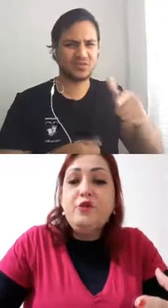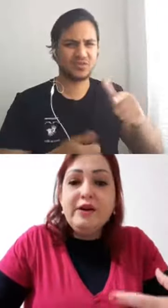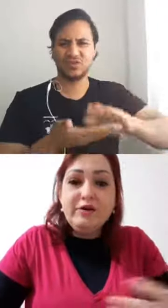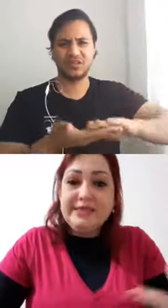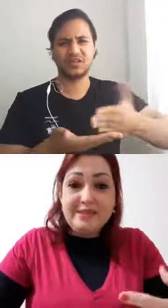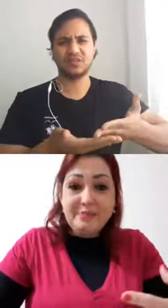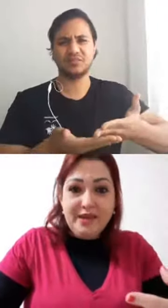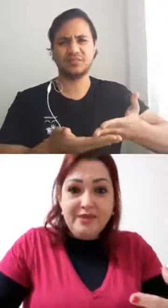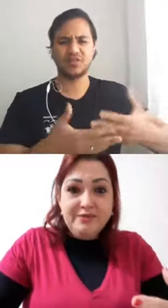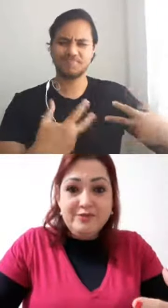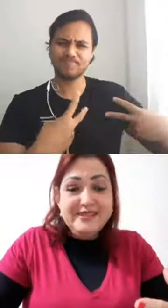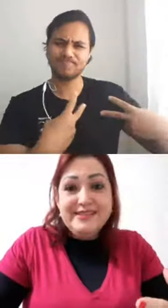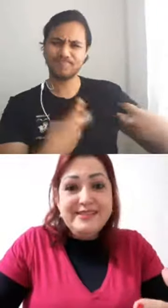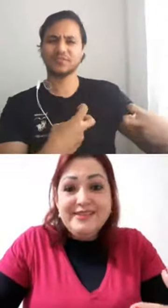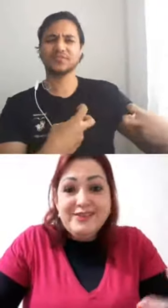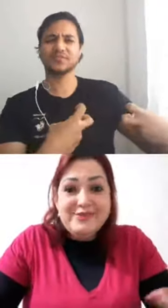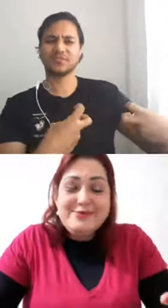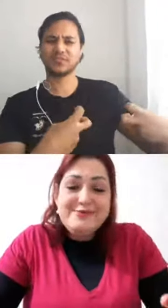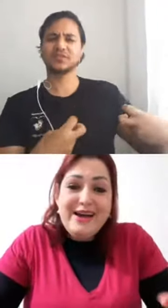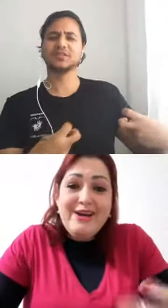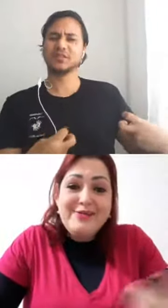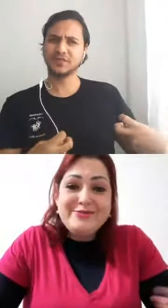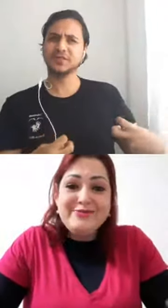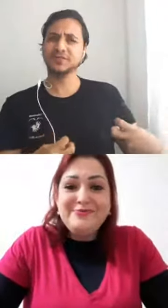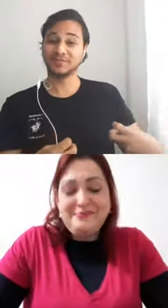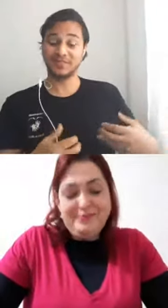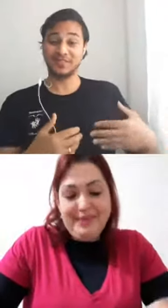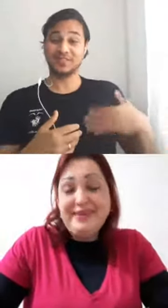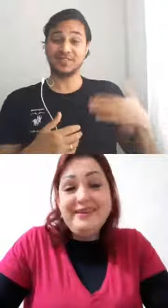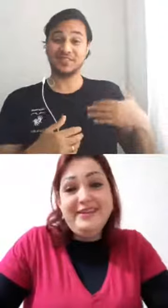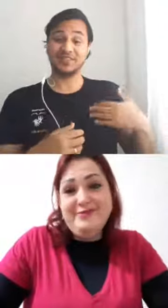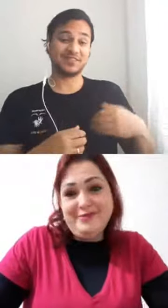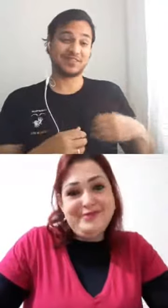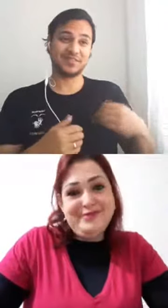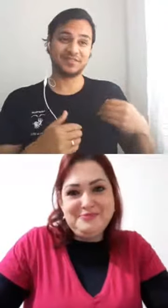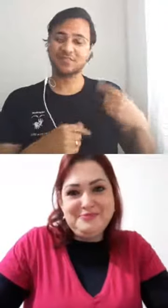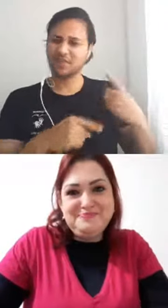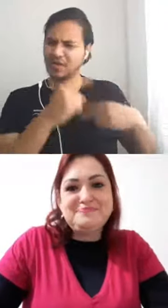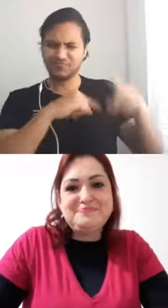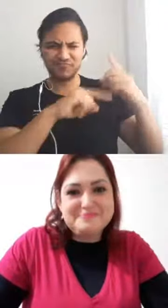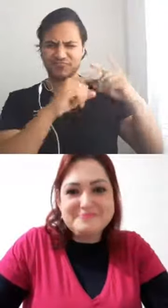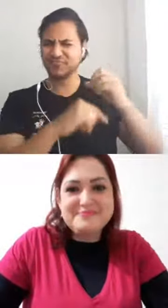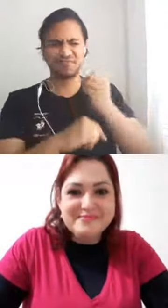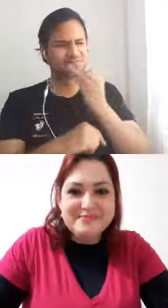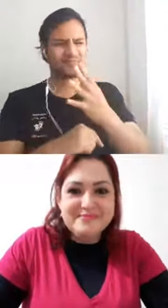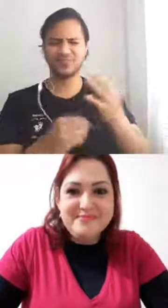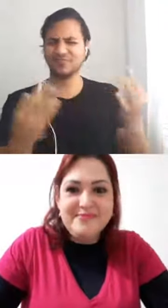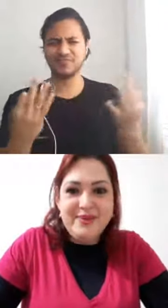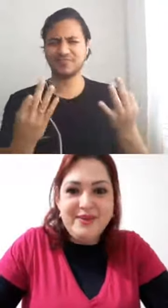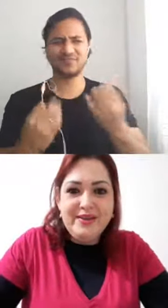foi um reconhecimento, assim, então é algo incrível.